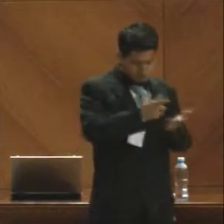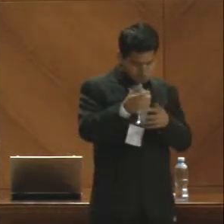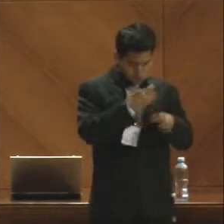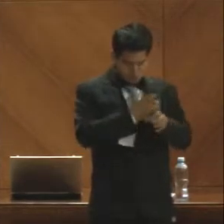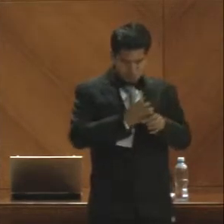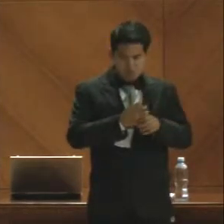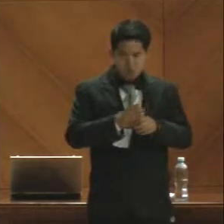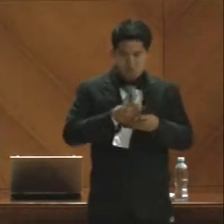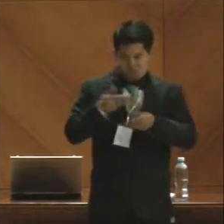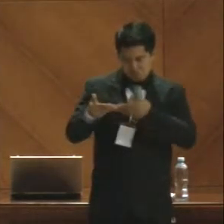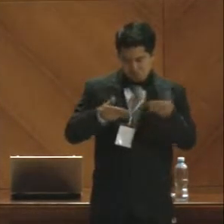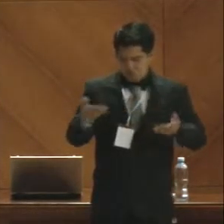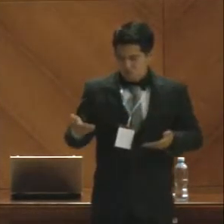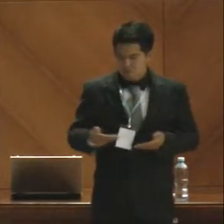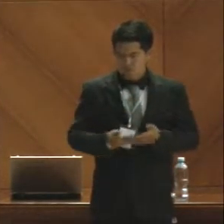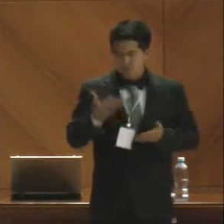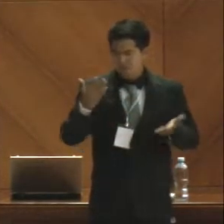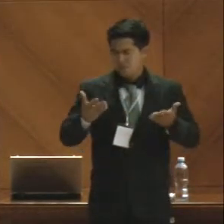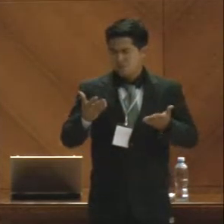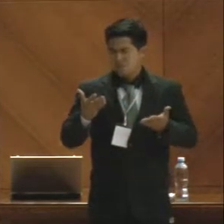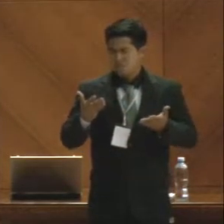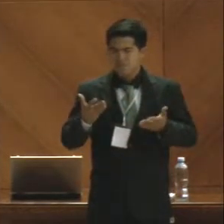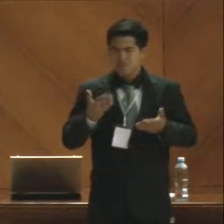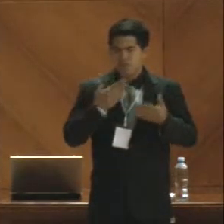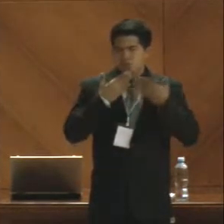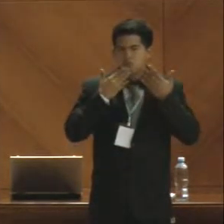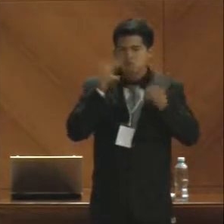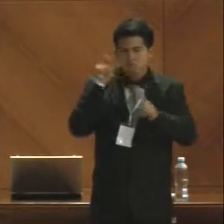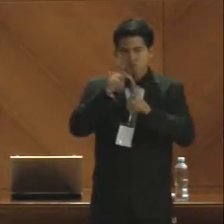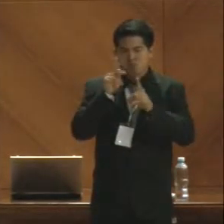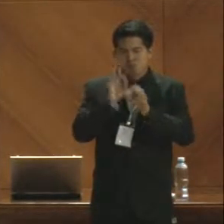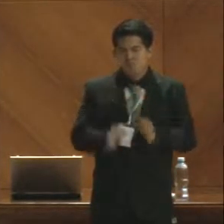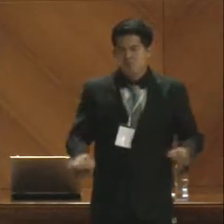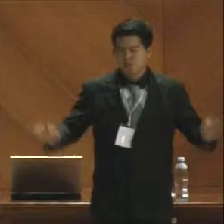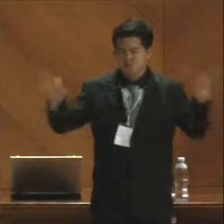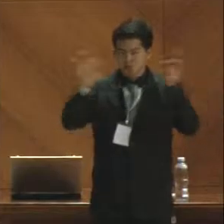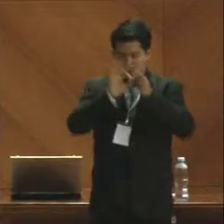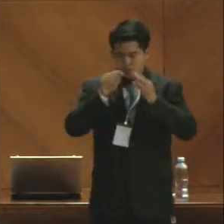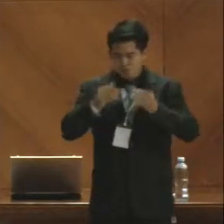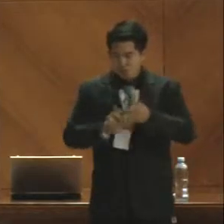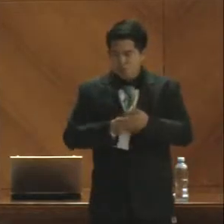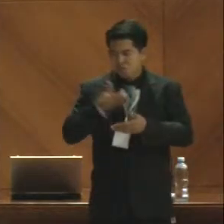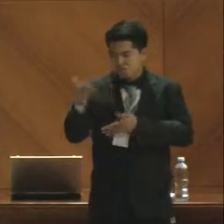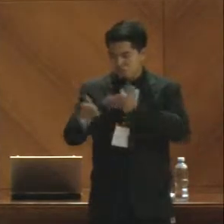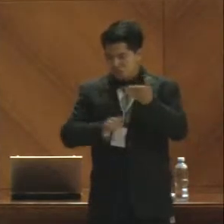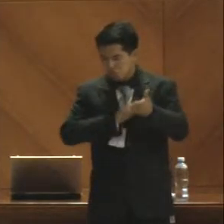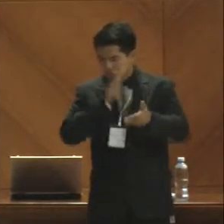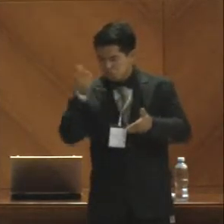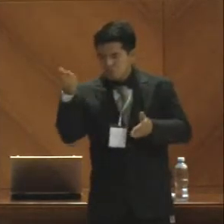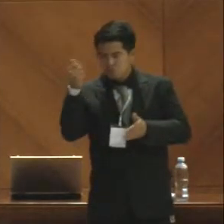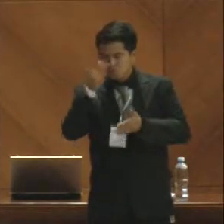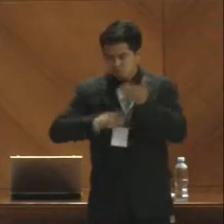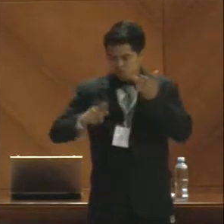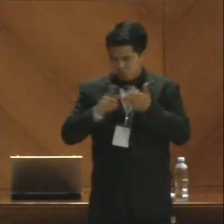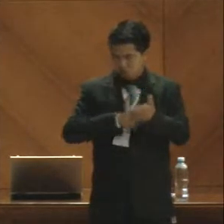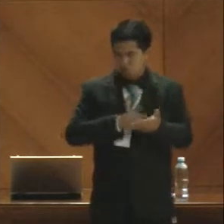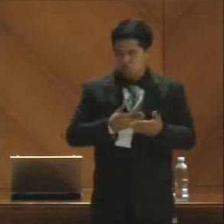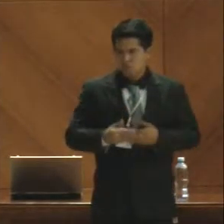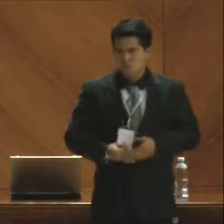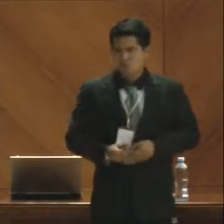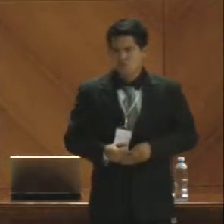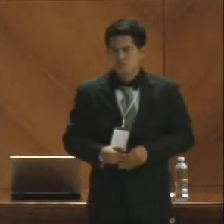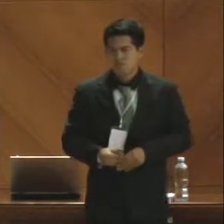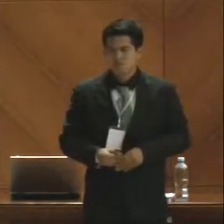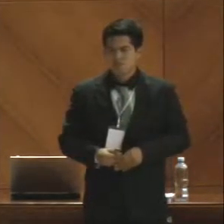no? Creo que ahí es un punto importante para cuestionarnos cómo funciona el sistema en el que estamos viviendo. En todo caso, con el software